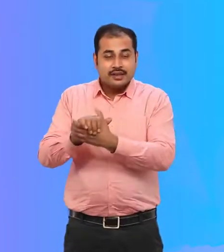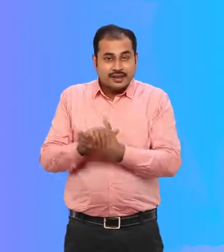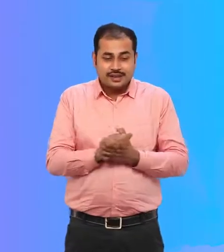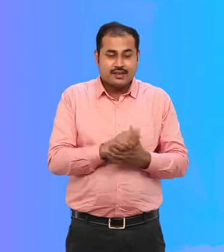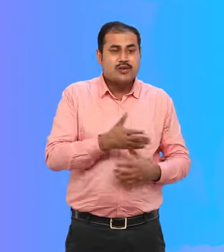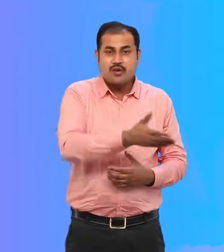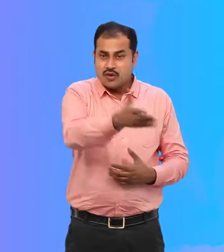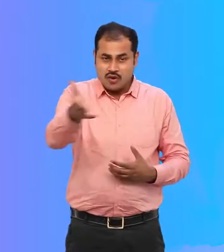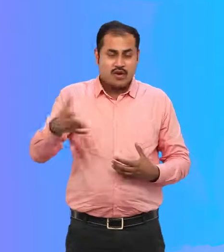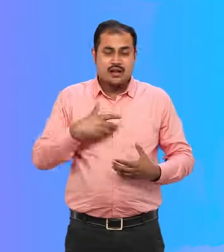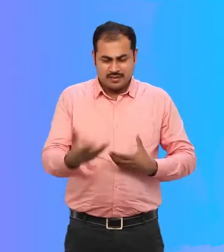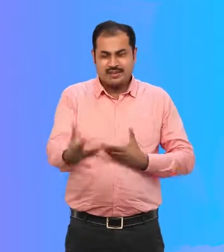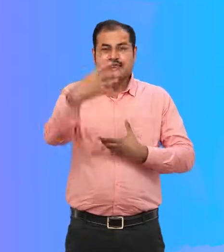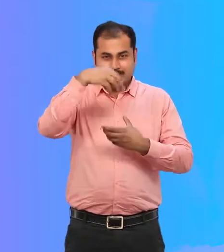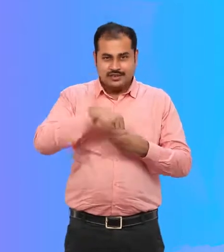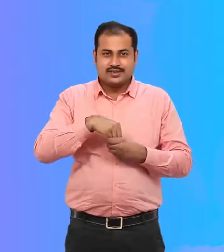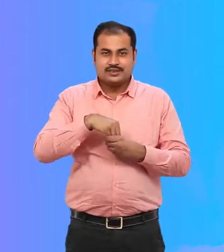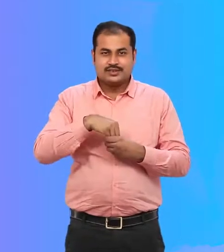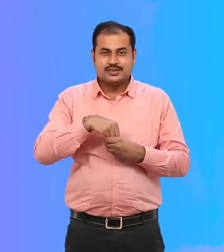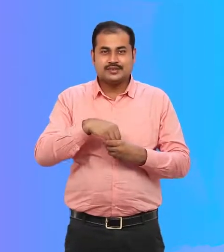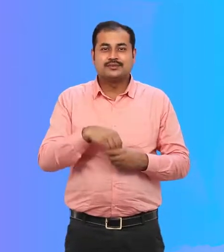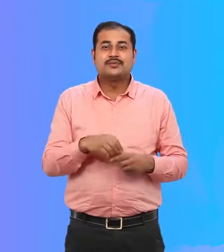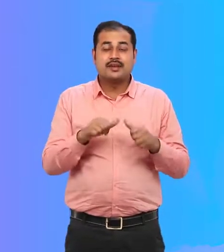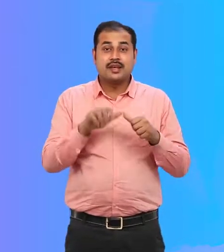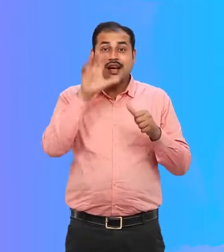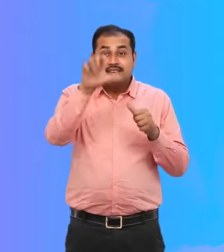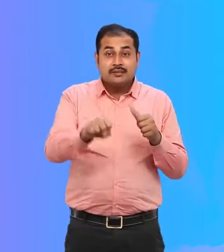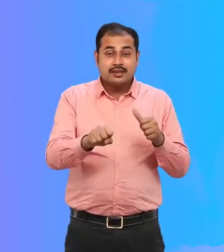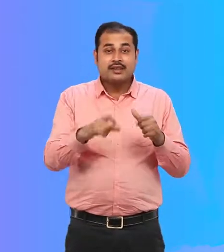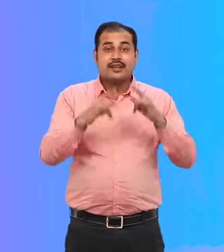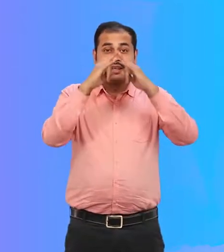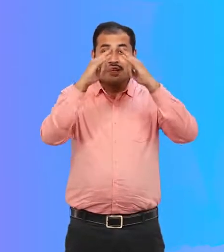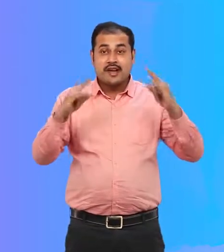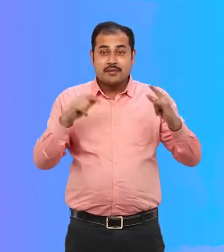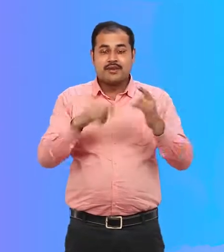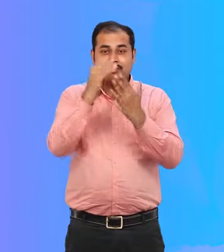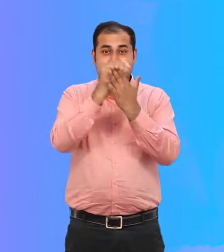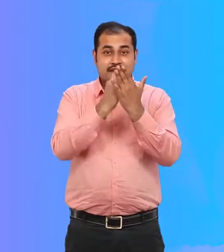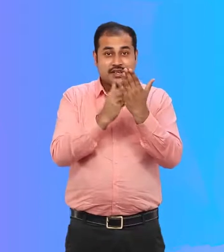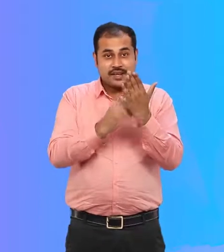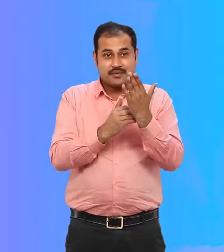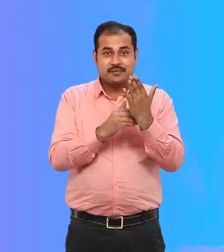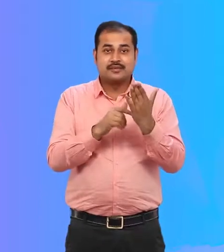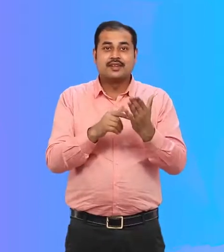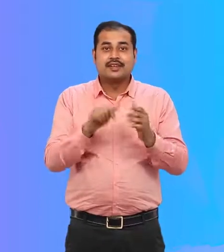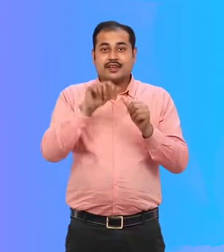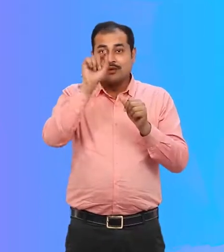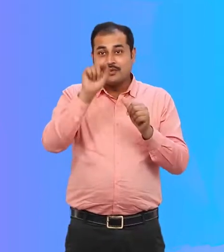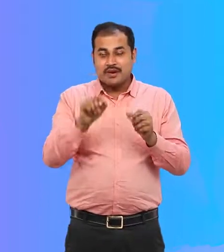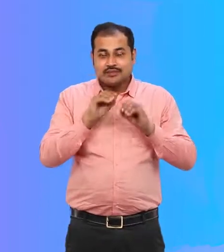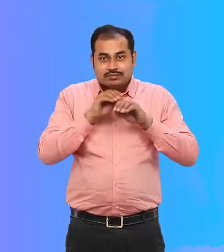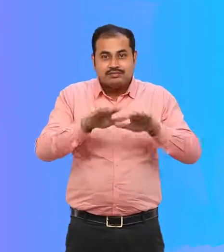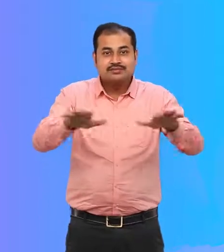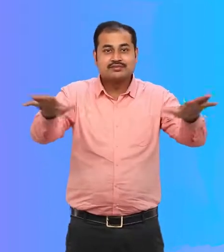अपने साथियों आपको भी हाथ मिलाना होगा और सुरम्य भारत अभियान के लिए सुरम्यता